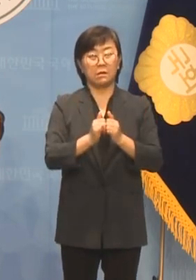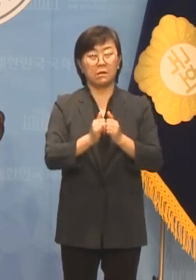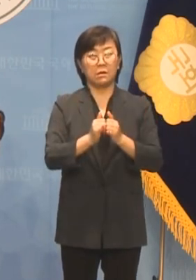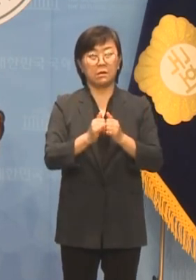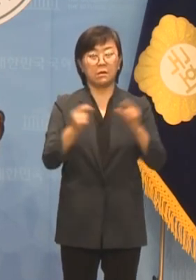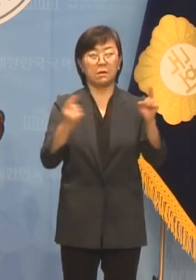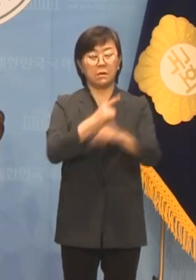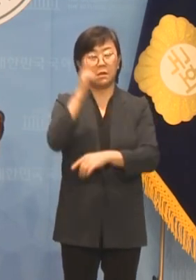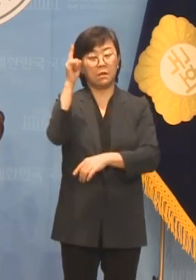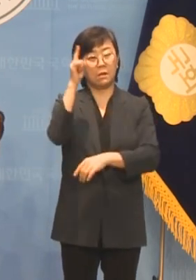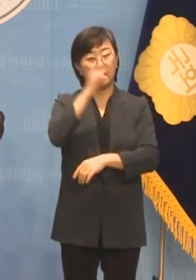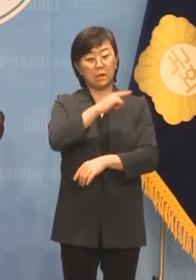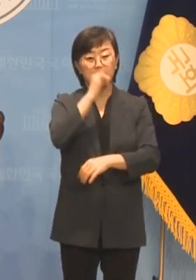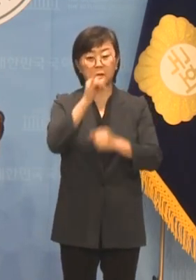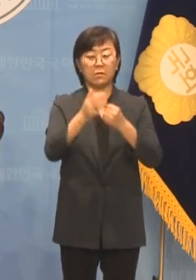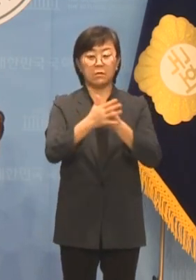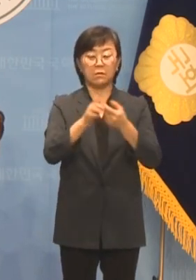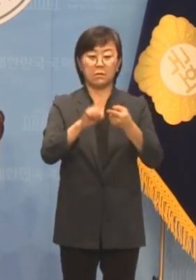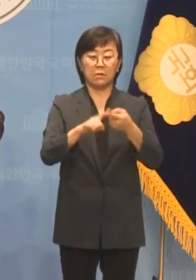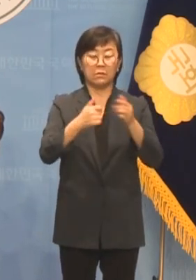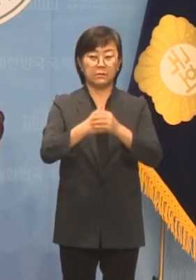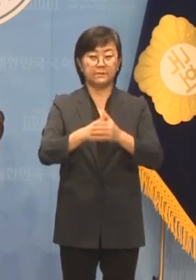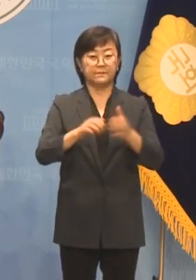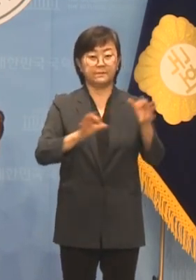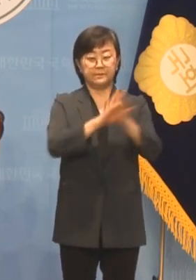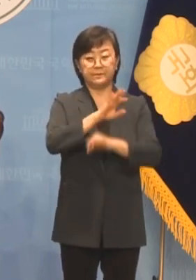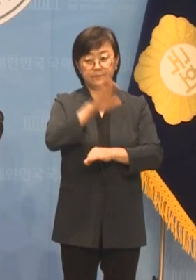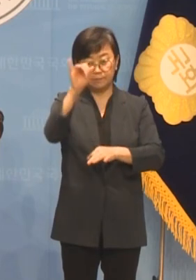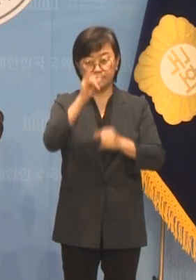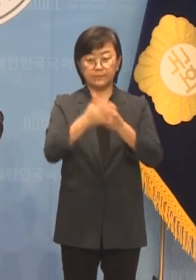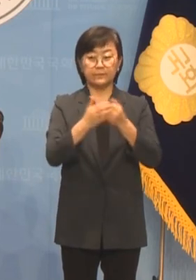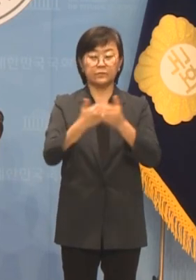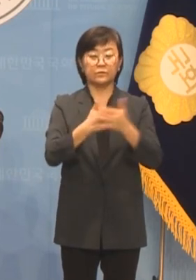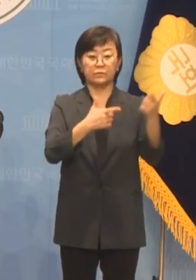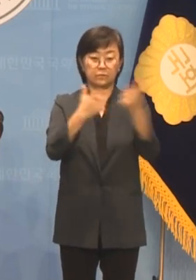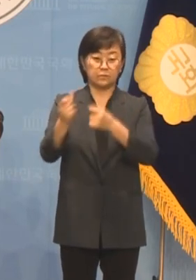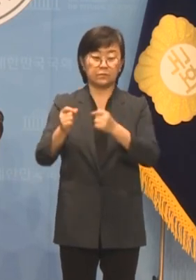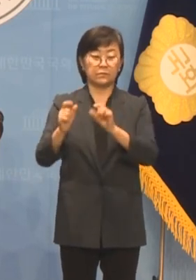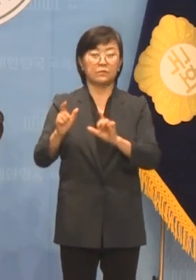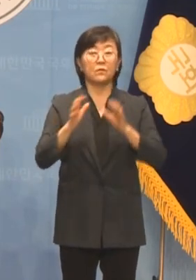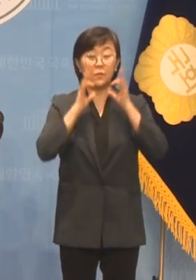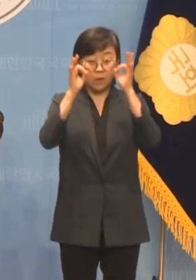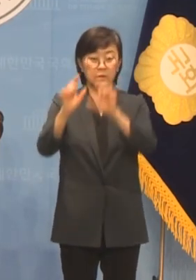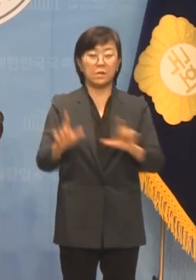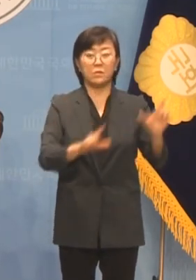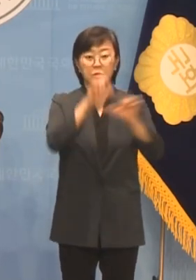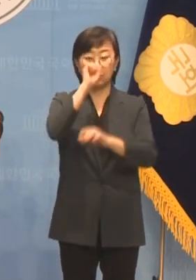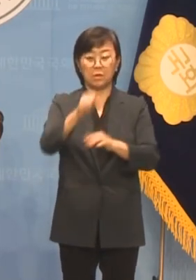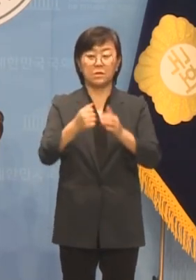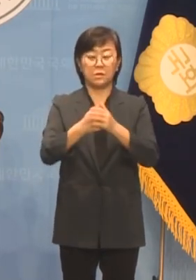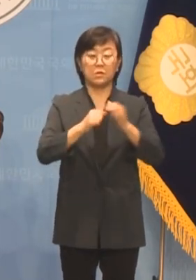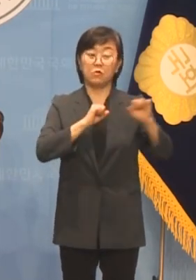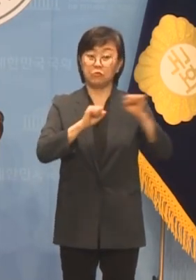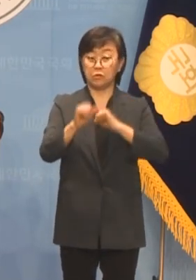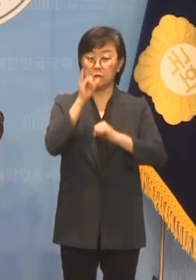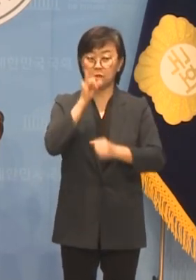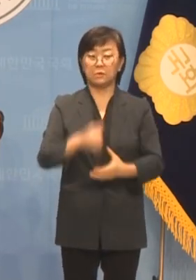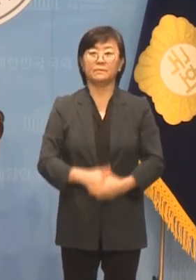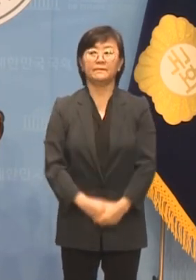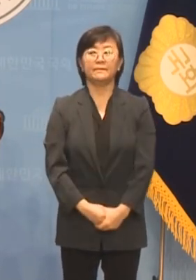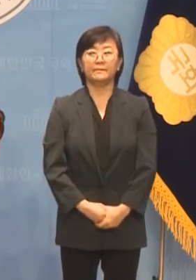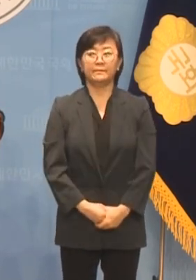생각했습니다. 경제는 지속적으로 성장했고 누구나 노력하면 삶이 나아지는 사회적 역동성이